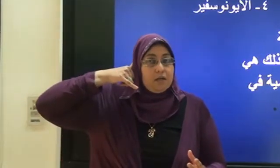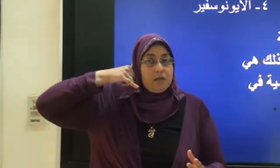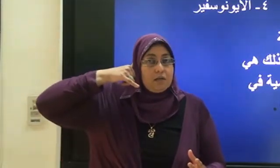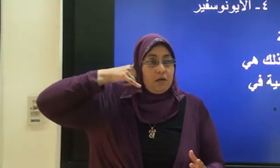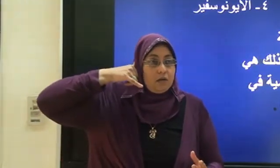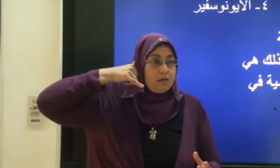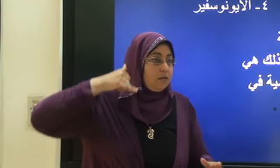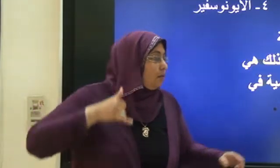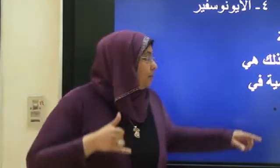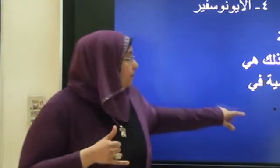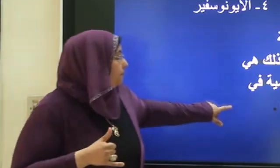للاتصالات.